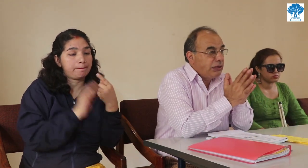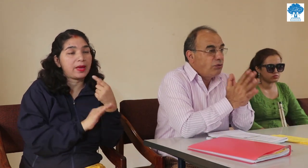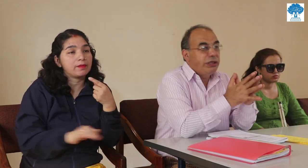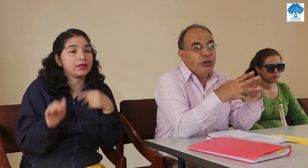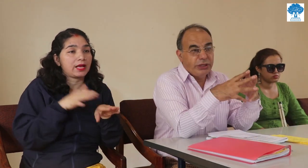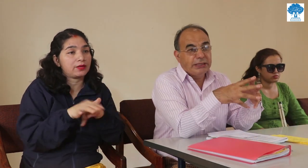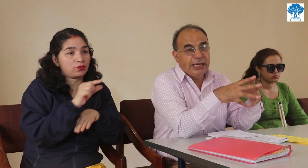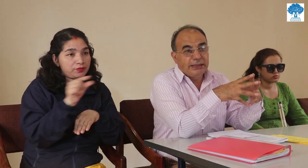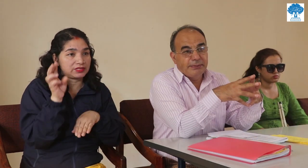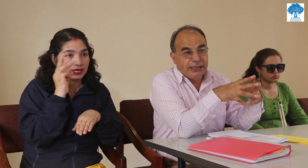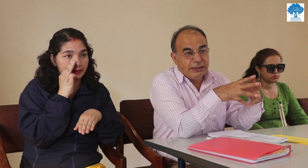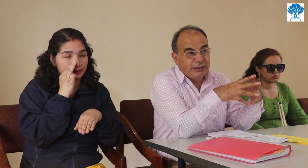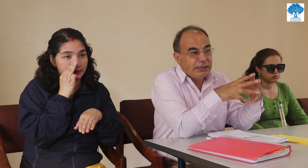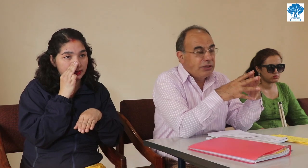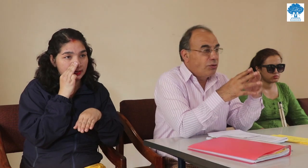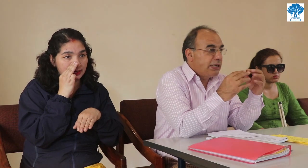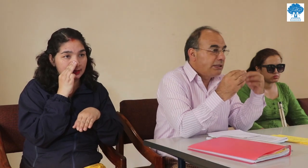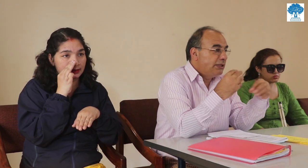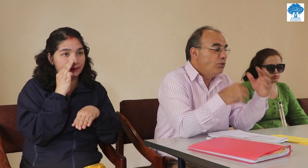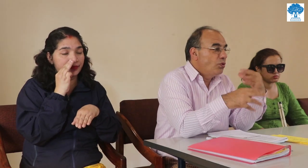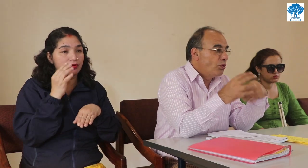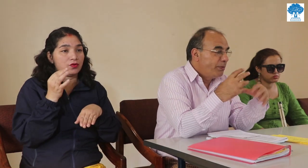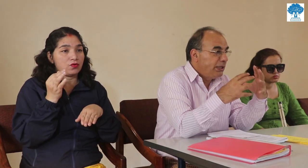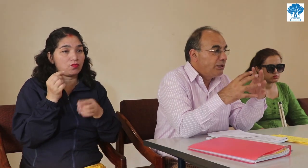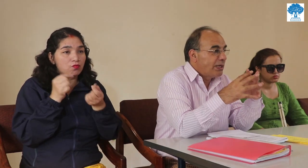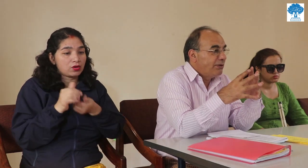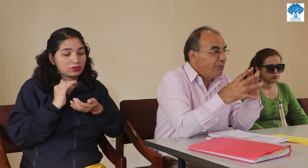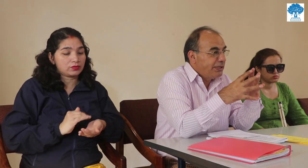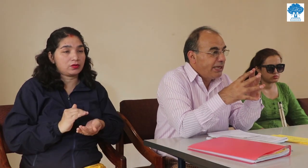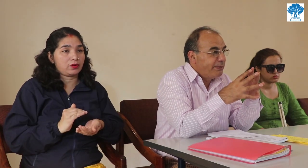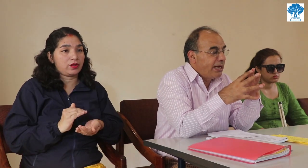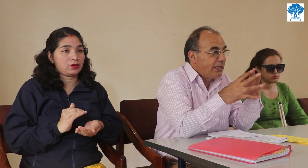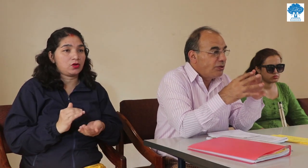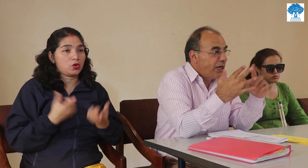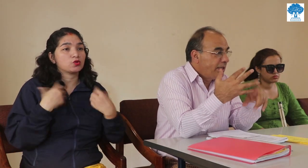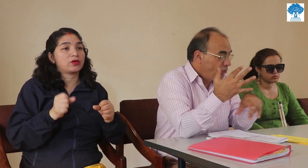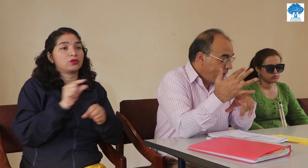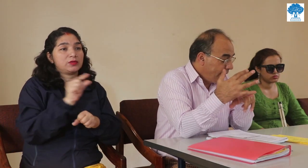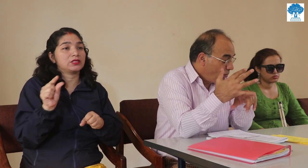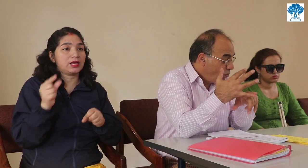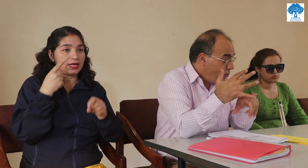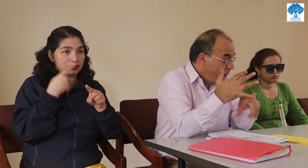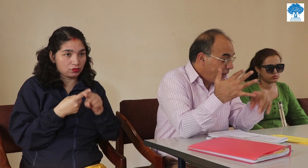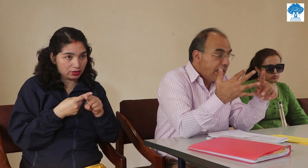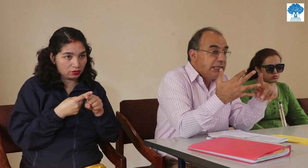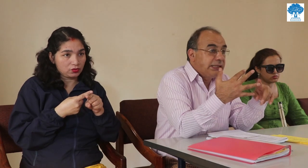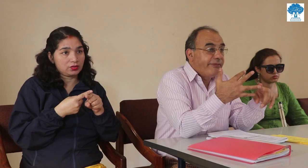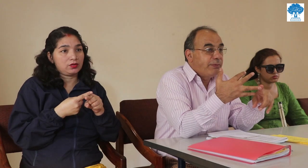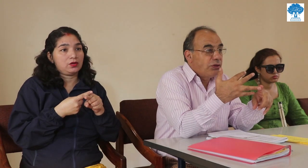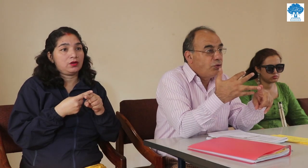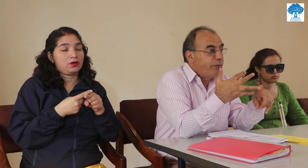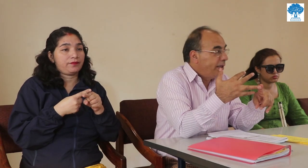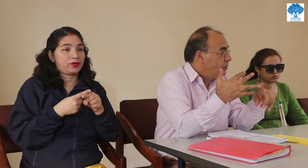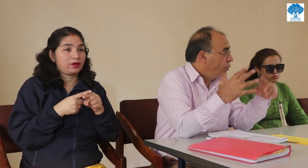चाहिँ इन्क्लुडिङ न्युनेटल हेल्थ भनेर नवजात शिशुको पनि स्वास्थ्यको विषयलाई राखेर चाइल्ड हेल्थको विषयलाई अर्को कम्पोनेन्ट